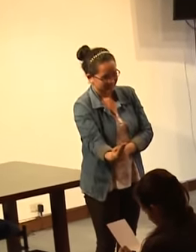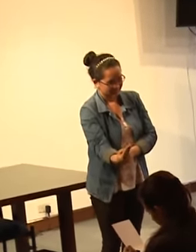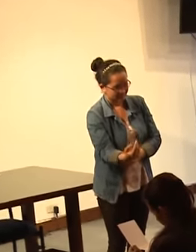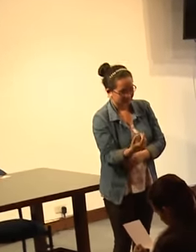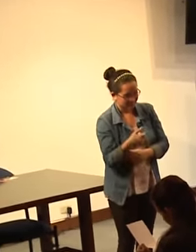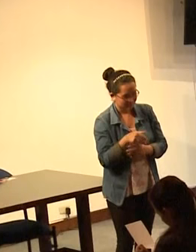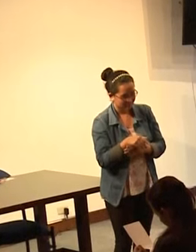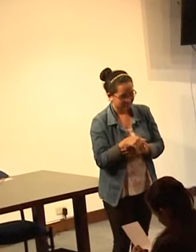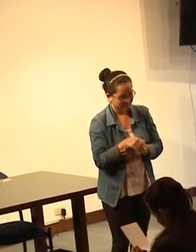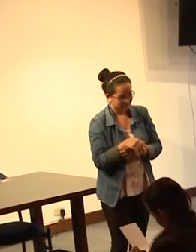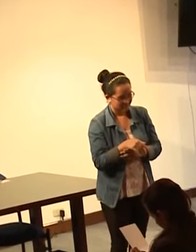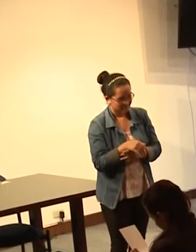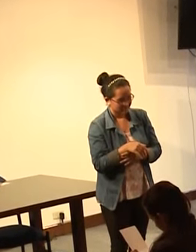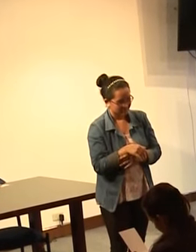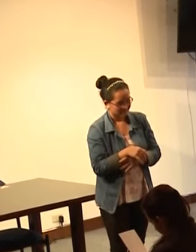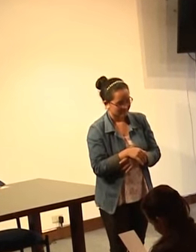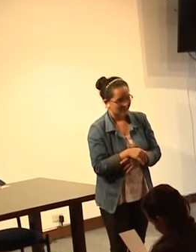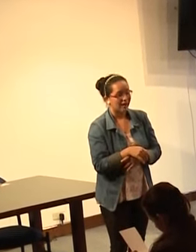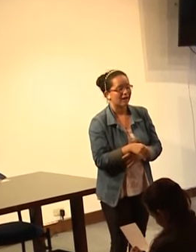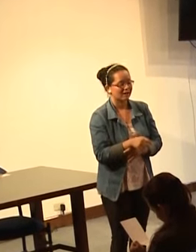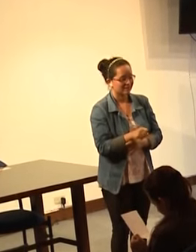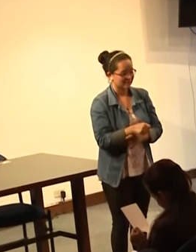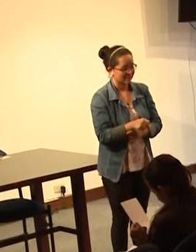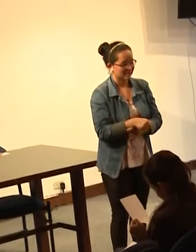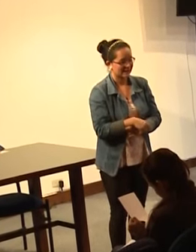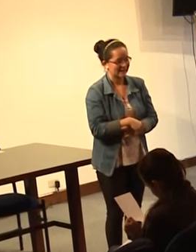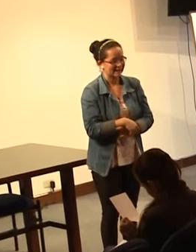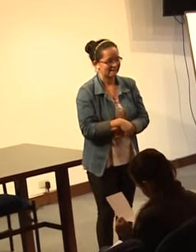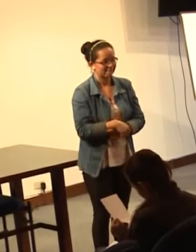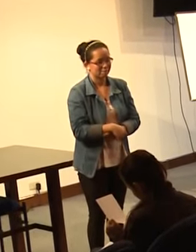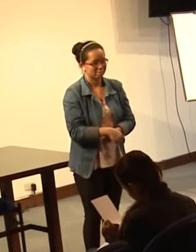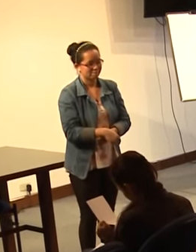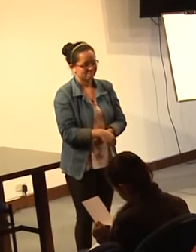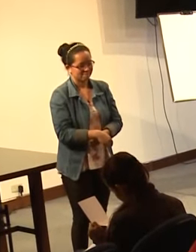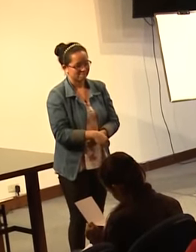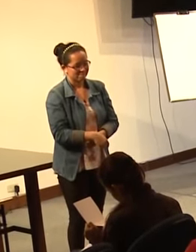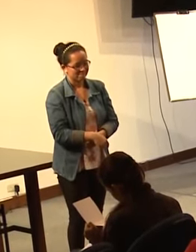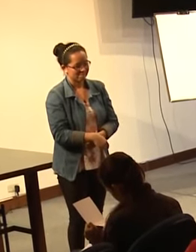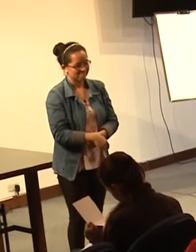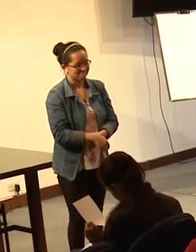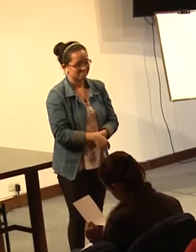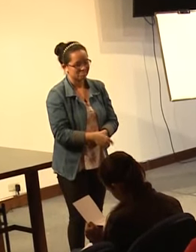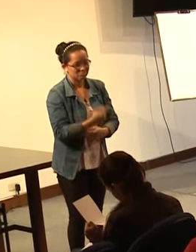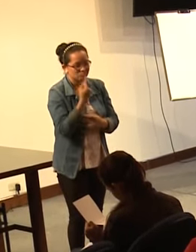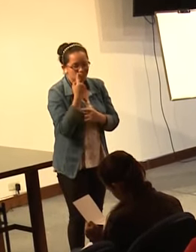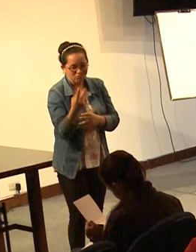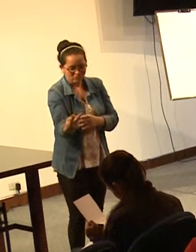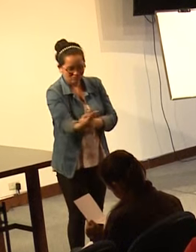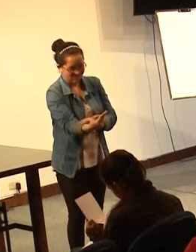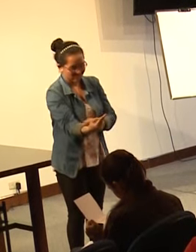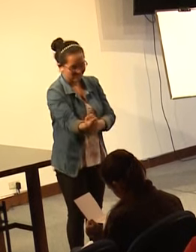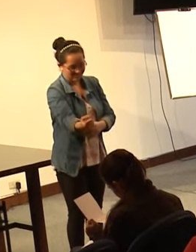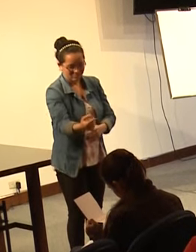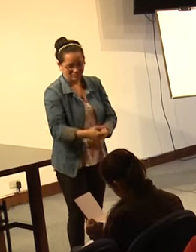Si les pongo la memoria viva, que está siempre en presente, y la literatura.